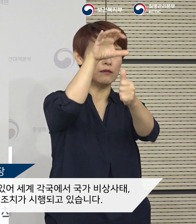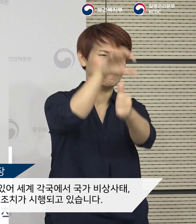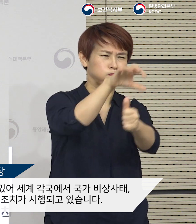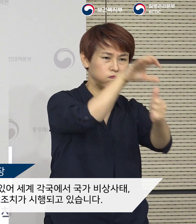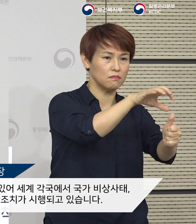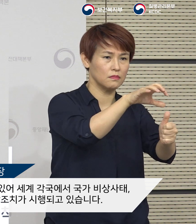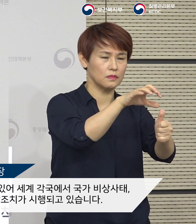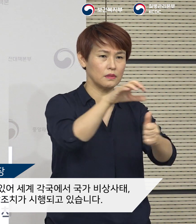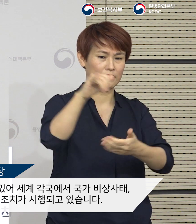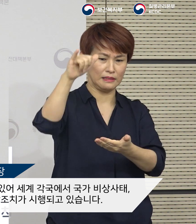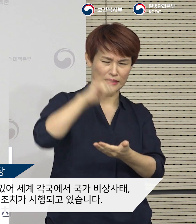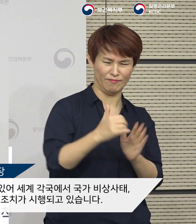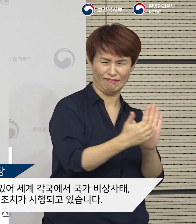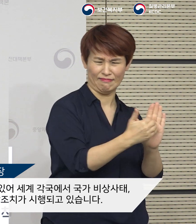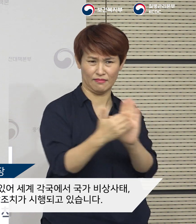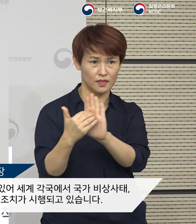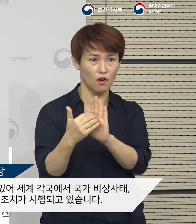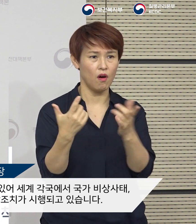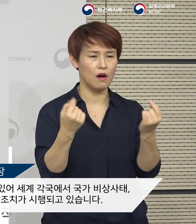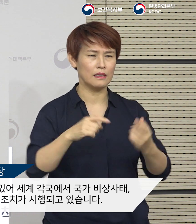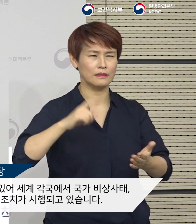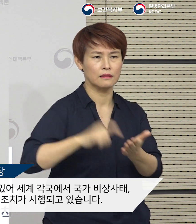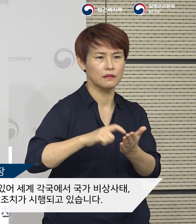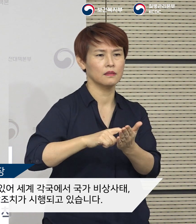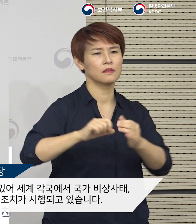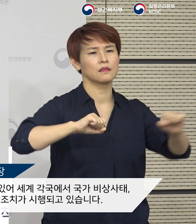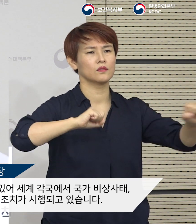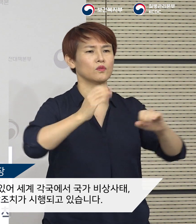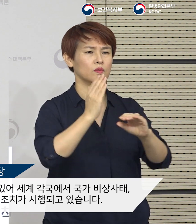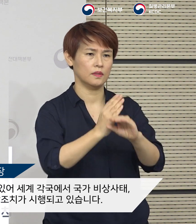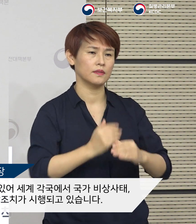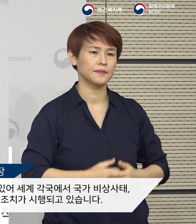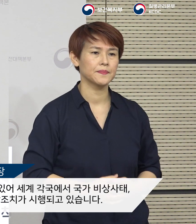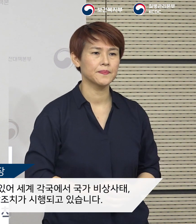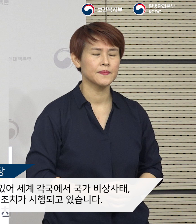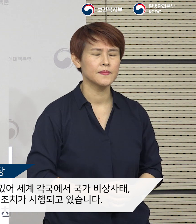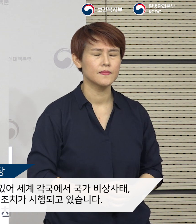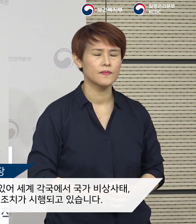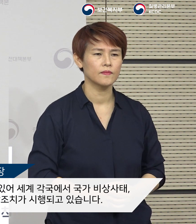등 코로나19에 대응하여 비상 조치가 시행되고 있습니다.